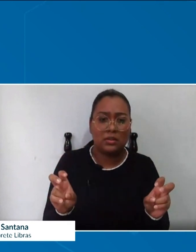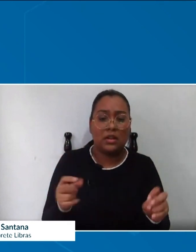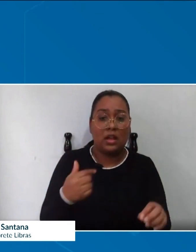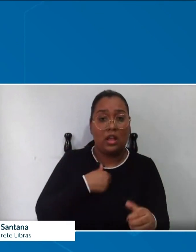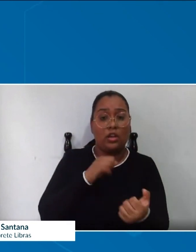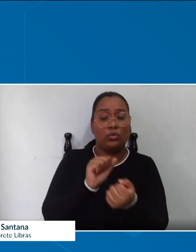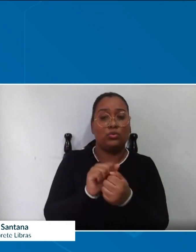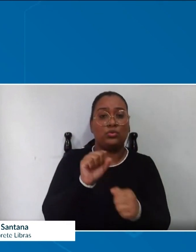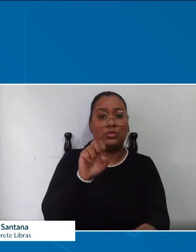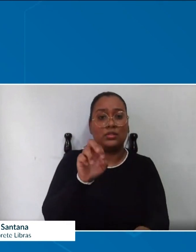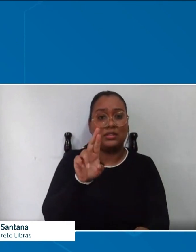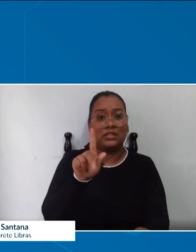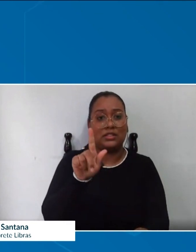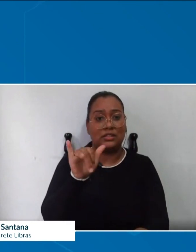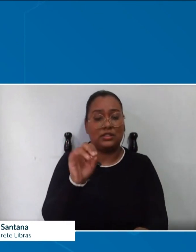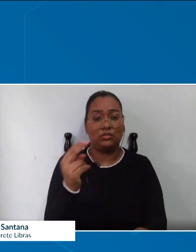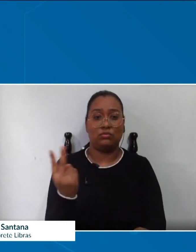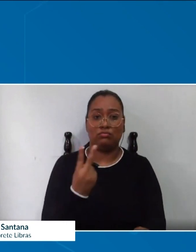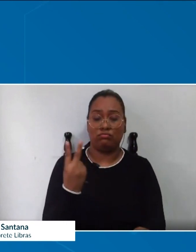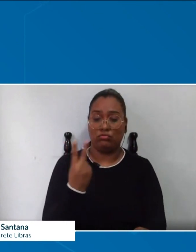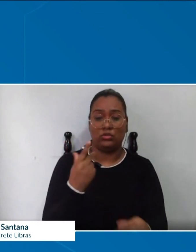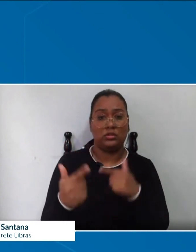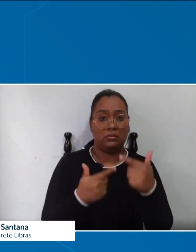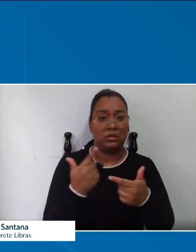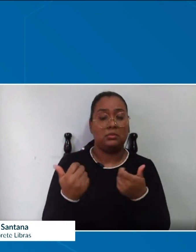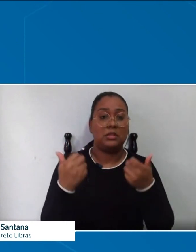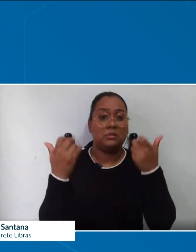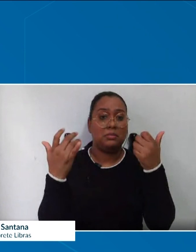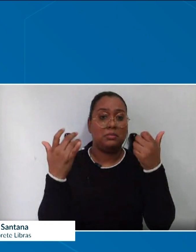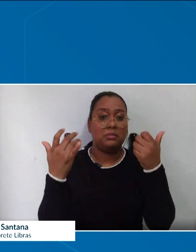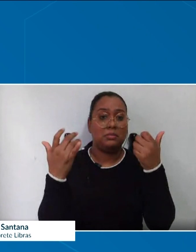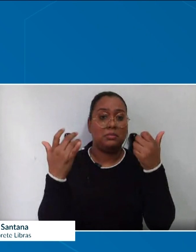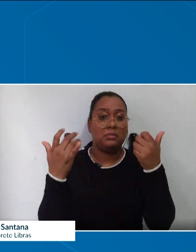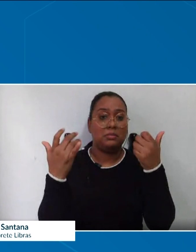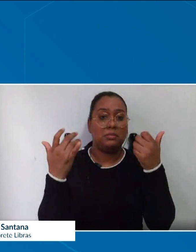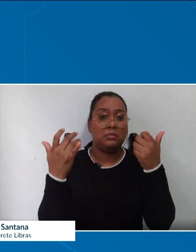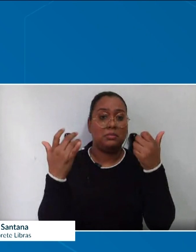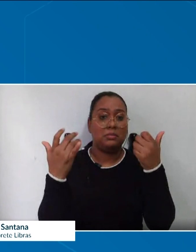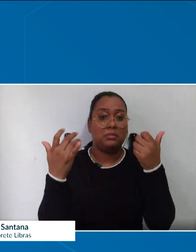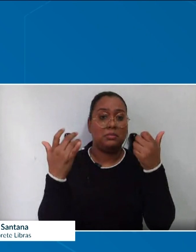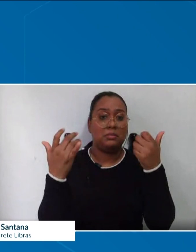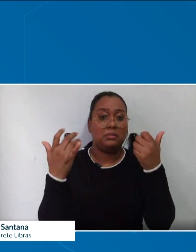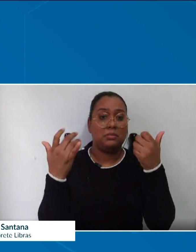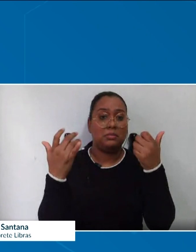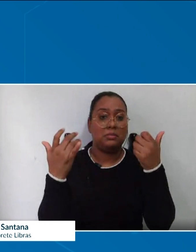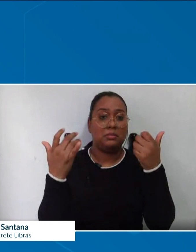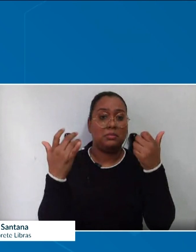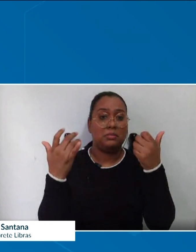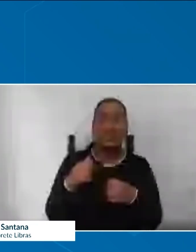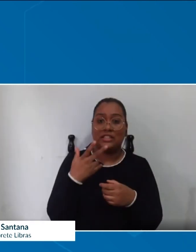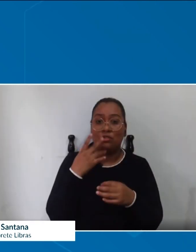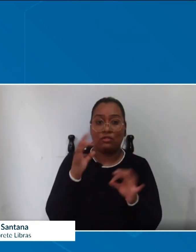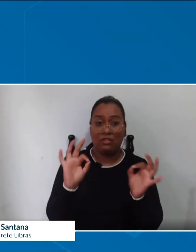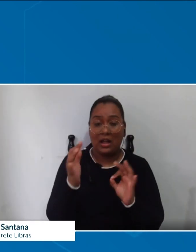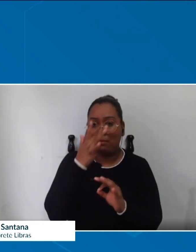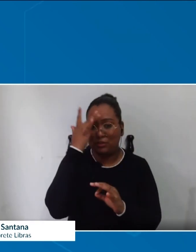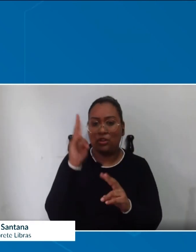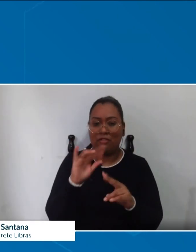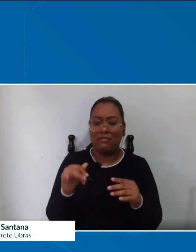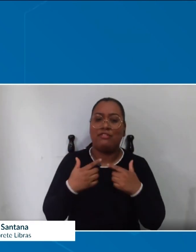também atuamos, porque se a gente não falar um pouquinho de biodiesel aqui, vai ter muita gente chateada com a Sérgio, não é verdade? Com certeza, é